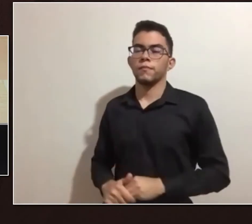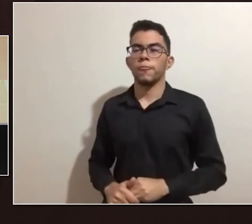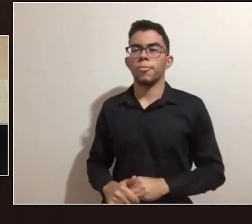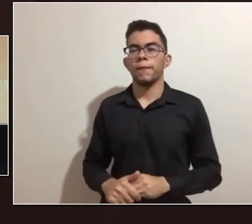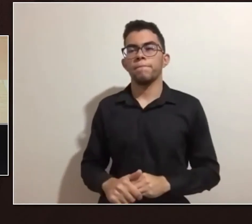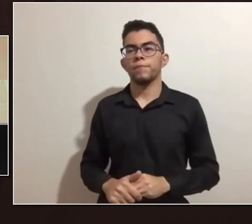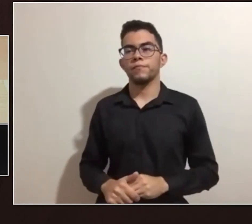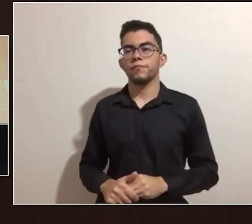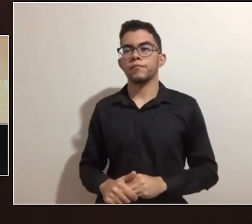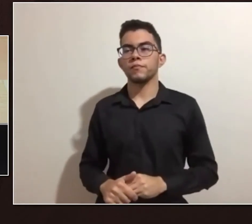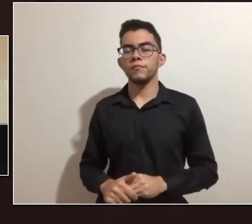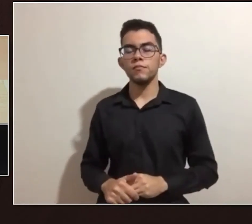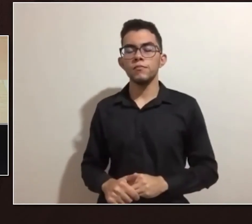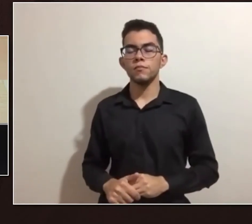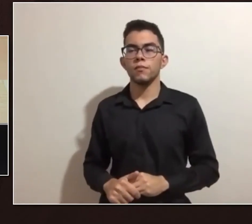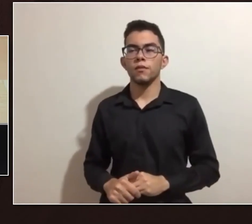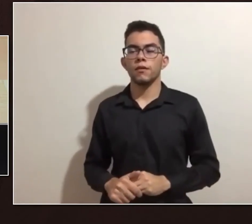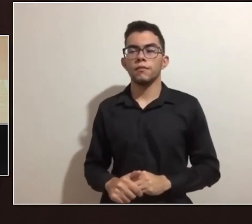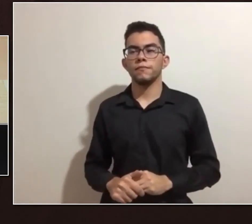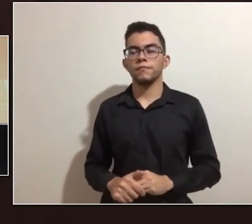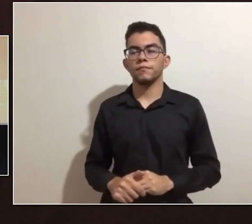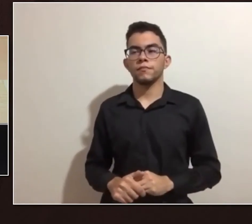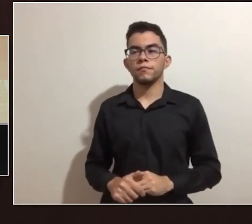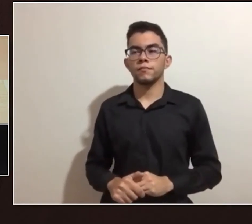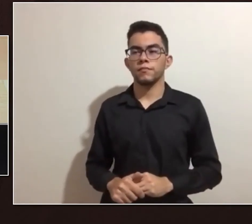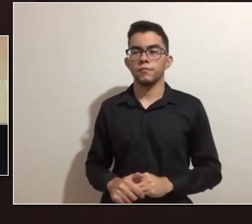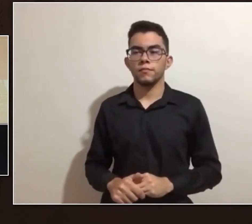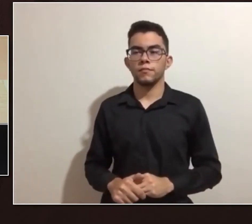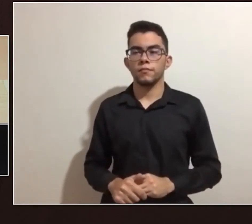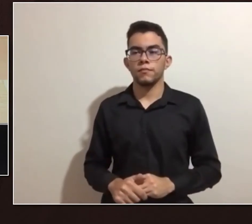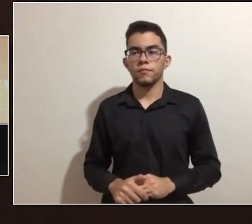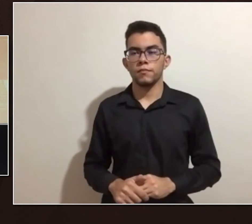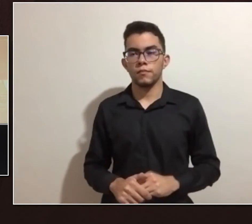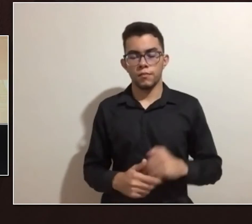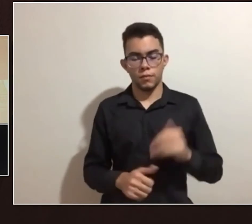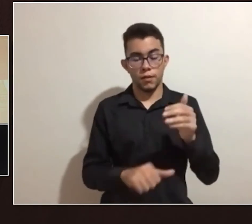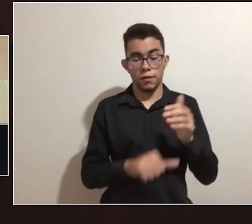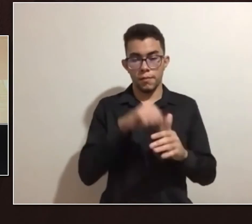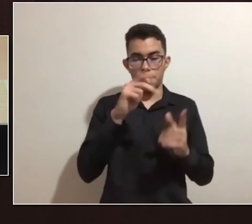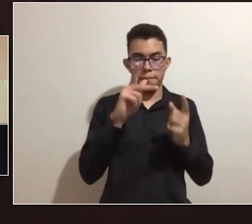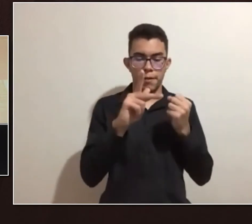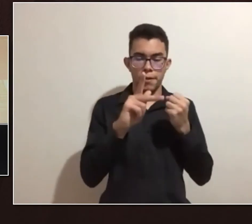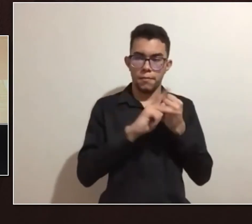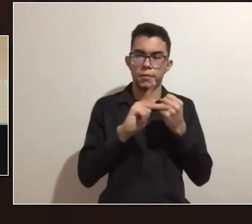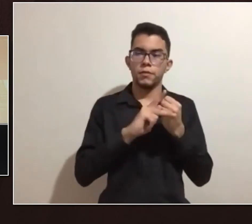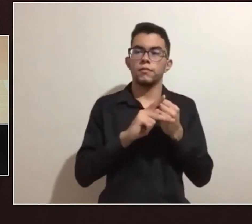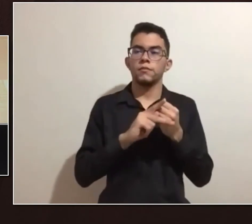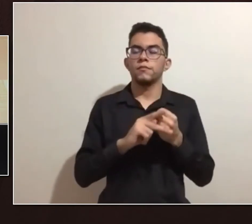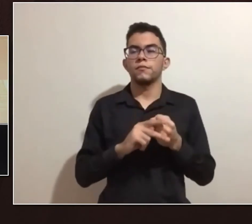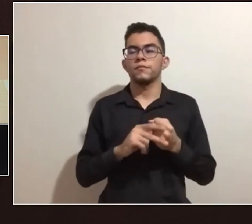como pedras vivas. Isso está em 1 Pedro capítulo 2, versículo de 4 a 10,